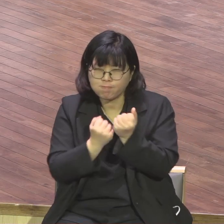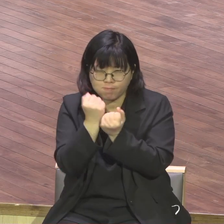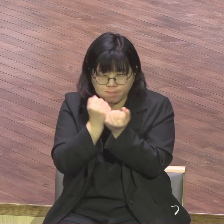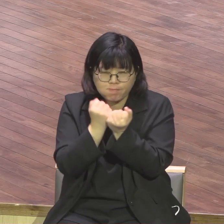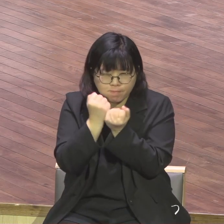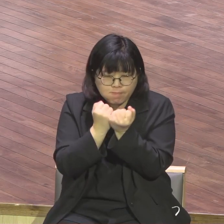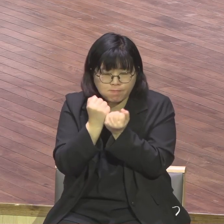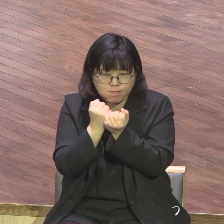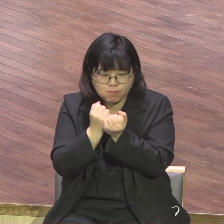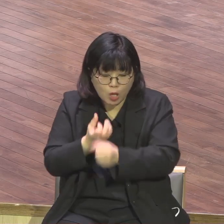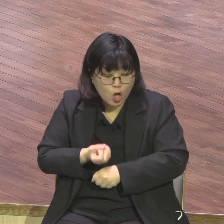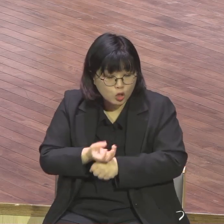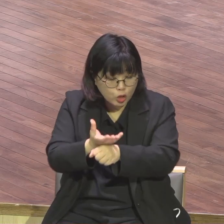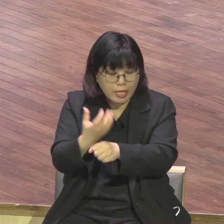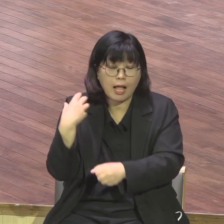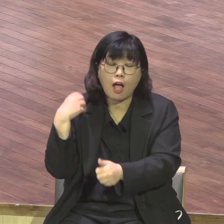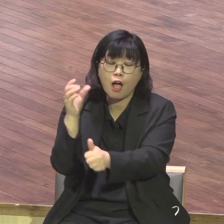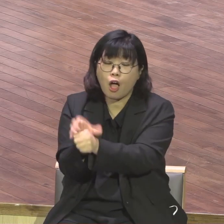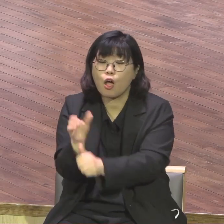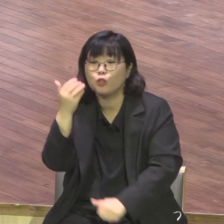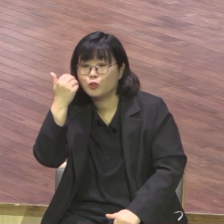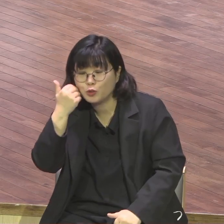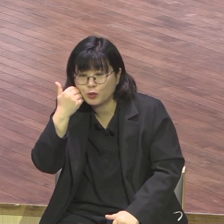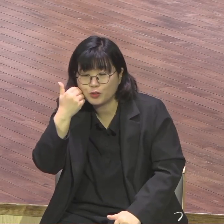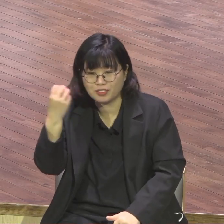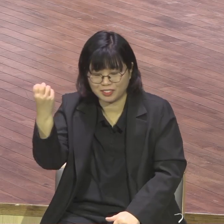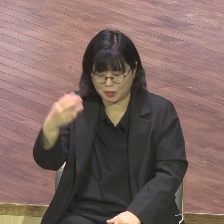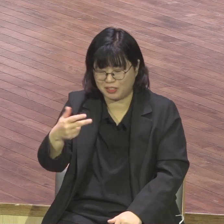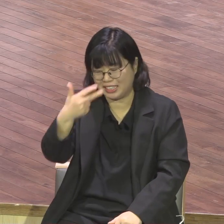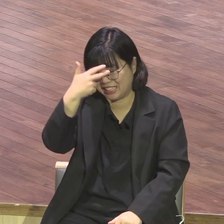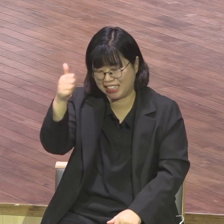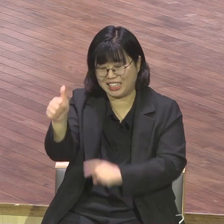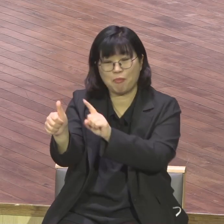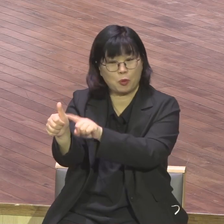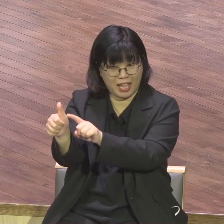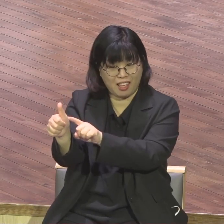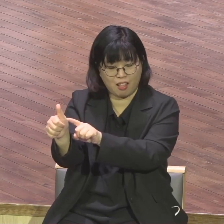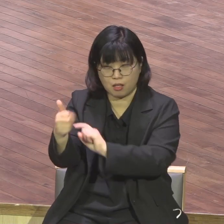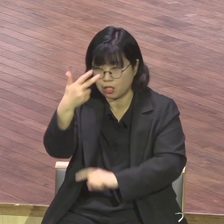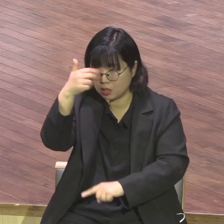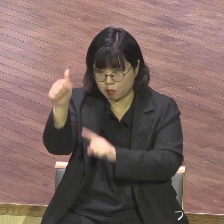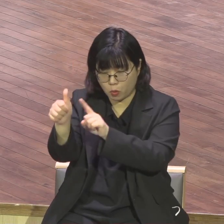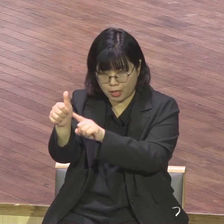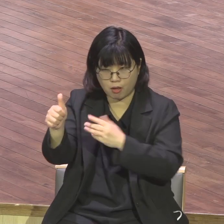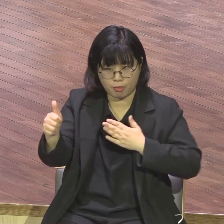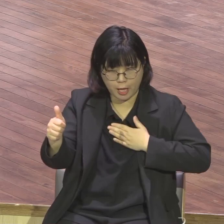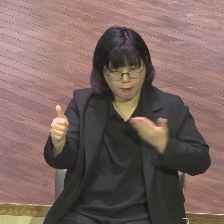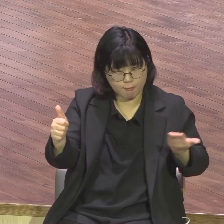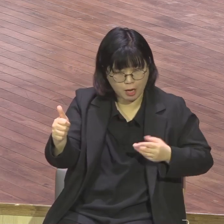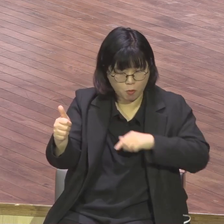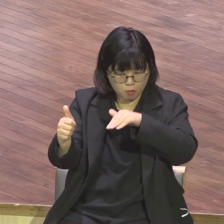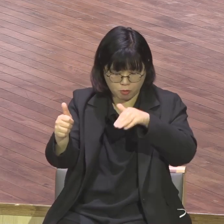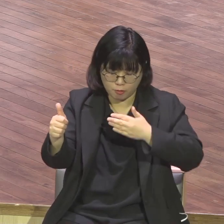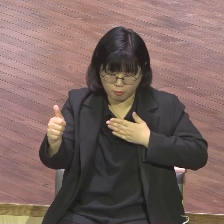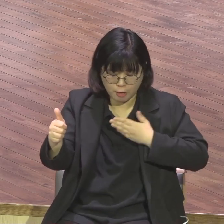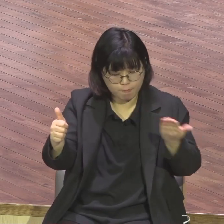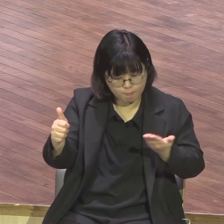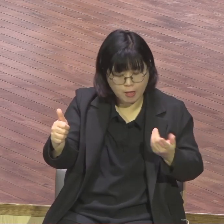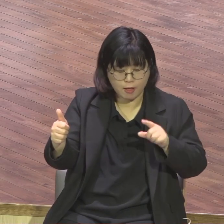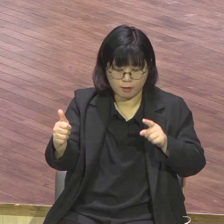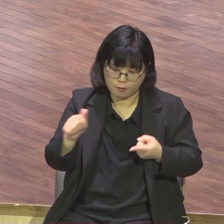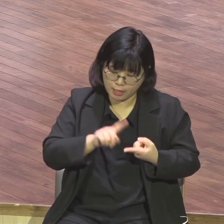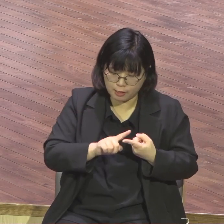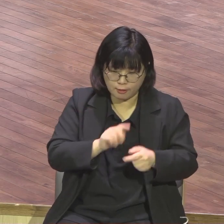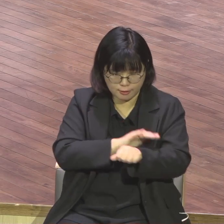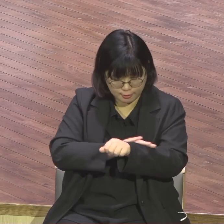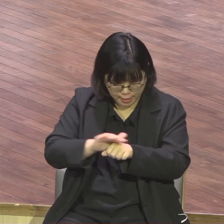위로하고 격려하면서 디모데로부터 이들이 영적 성장이 되도록 너희들의 영적